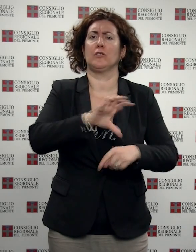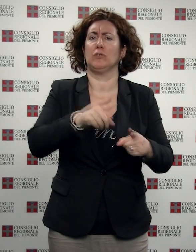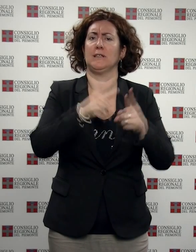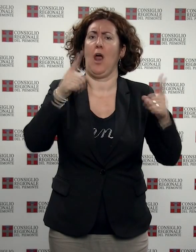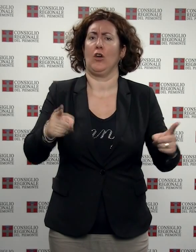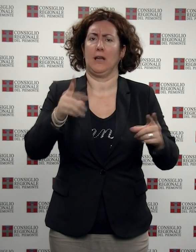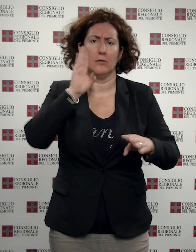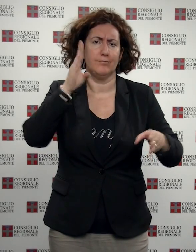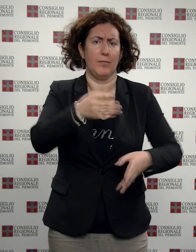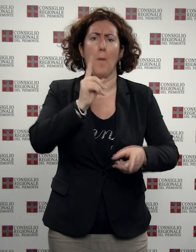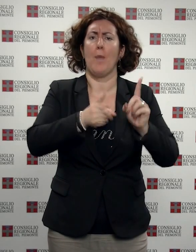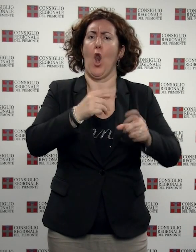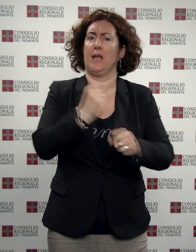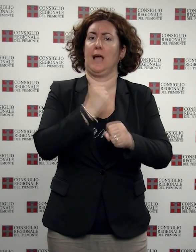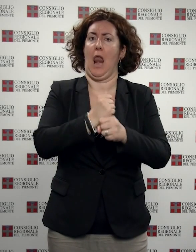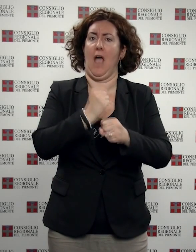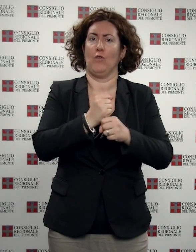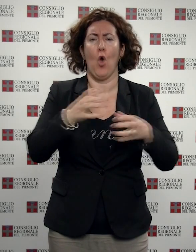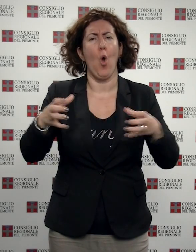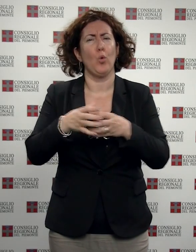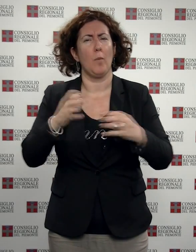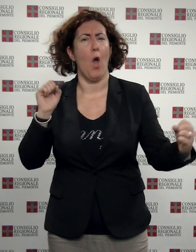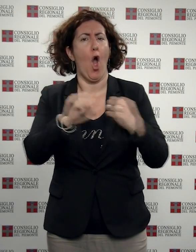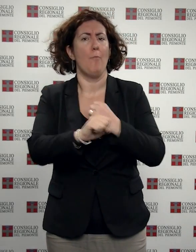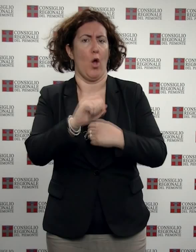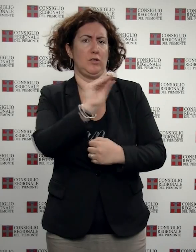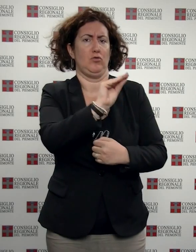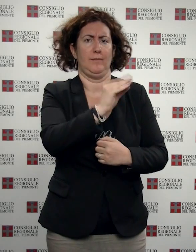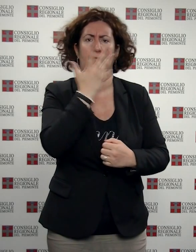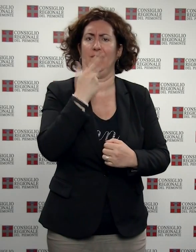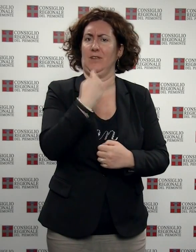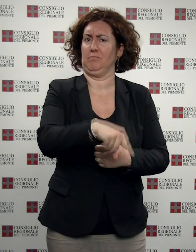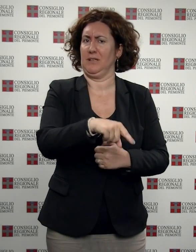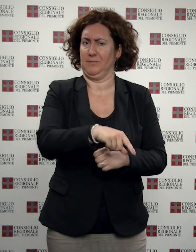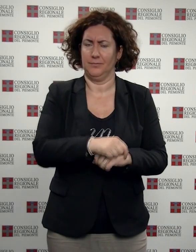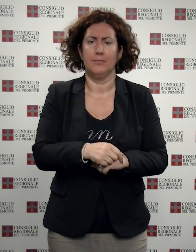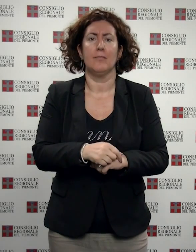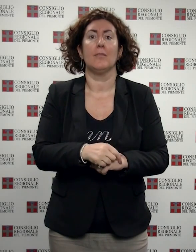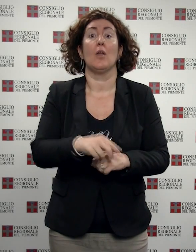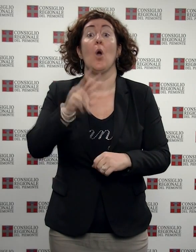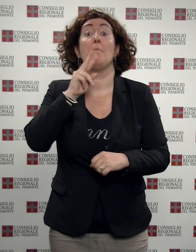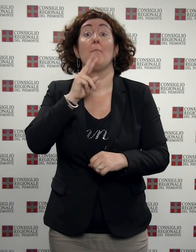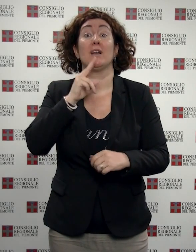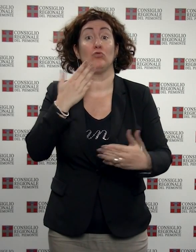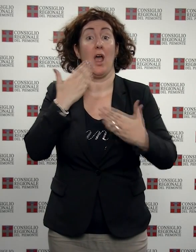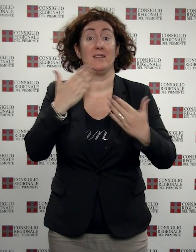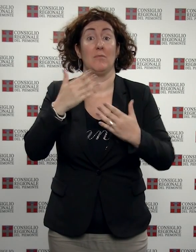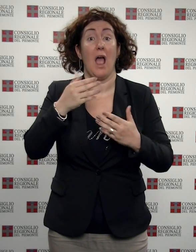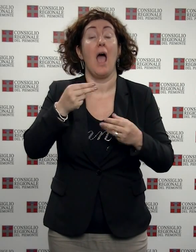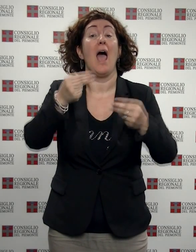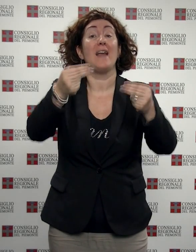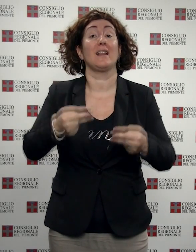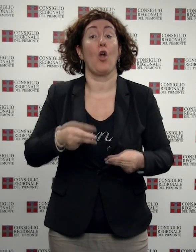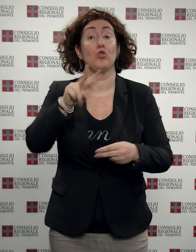sulle politiche del lavoro, richiesto dai gruppi di opposizione. Nel pomeriggio l'Assemblea ha approvato il rendiconto 2014 del Consiglio